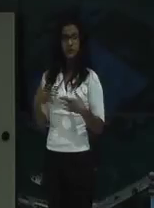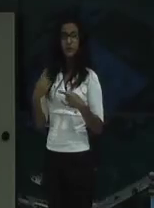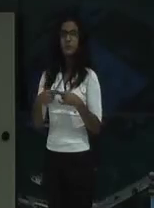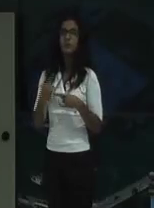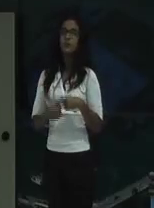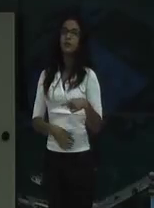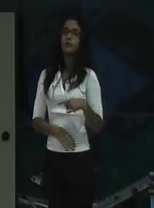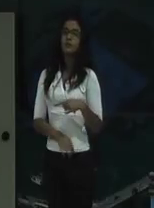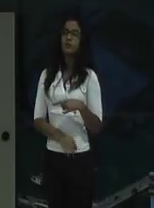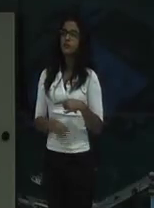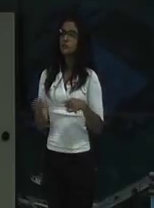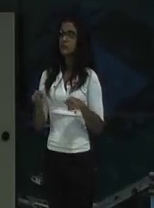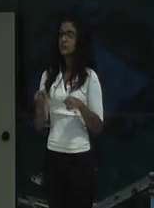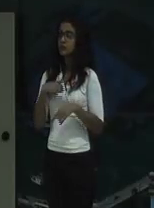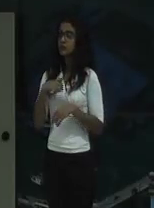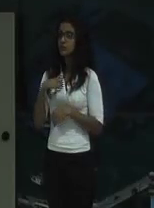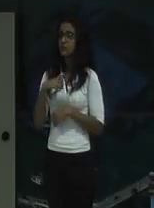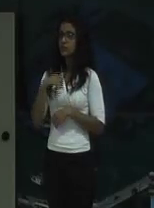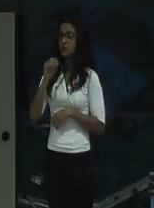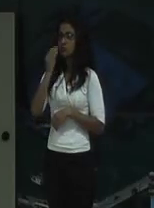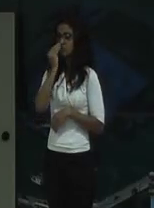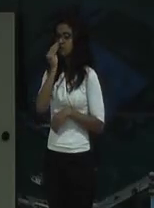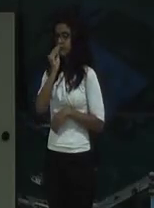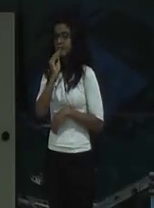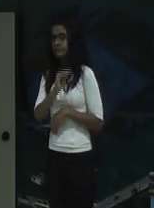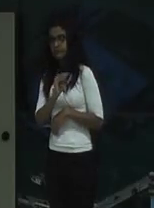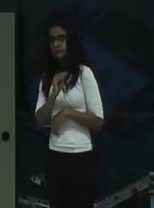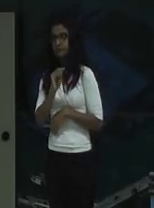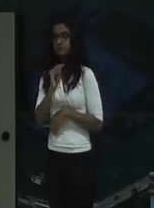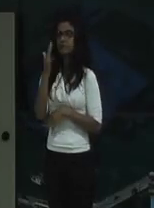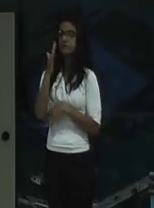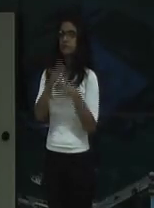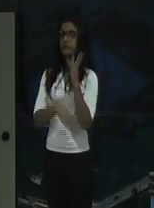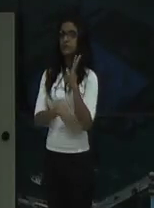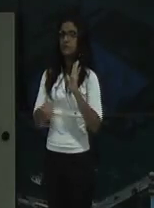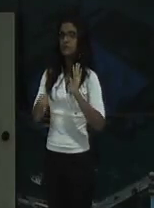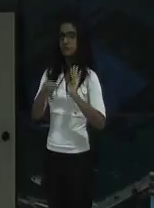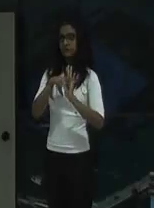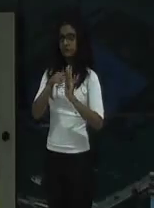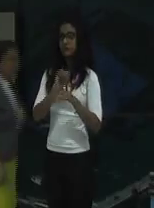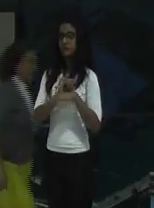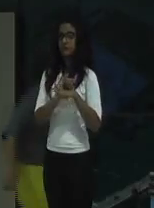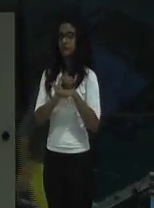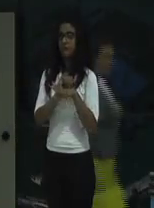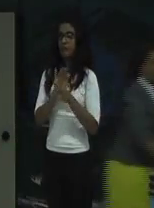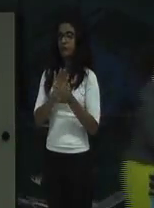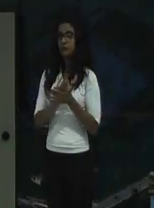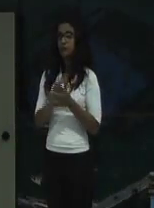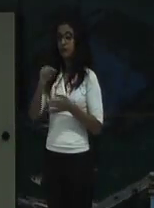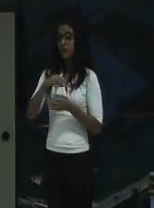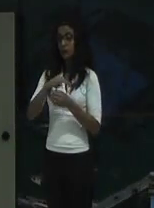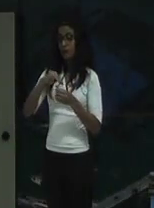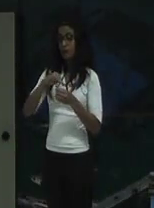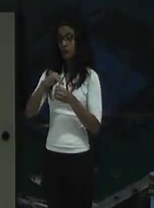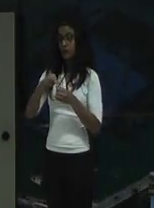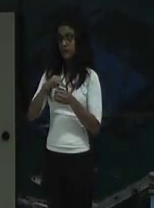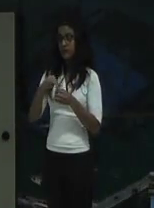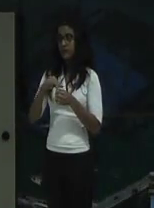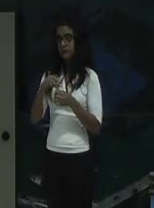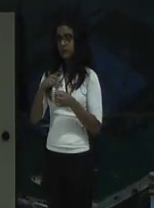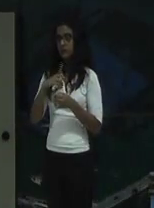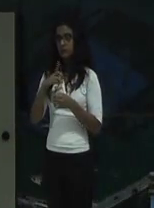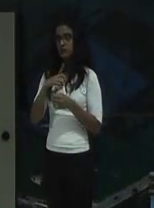o descaso com o meio ambiente local. O nosso município, ele está comprometendo cada vez